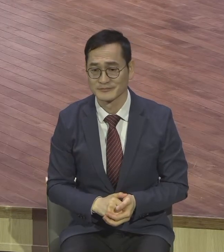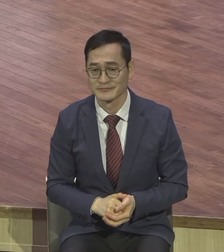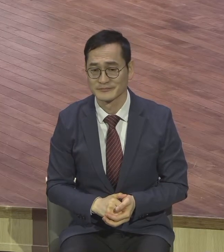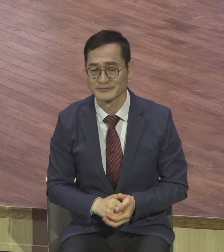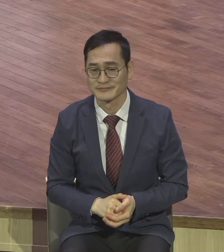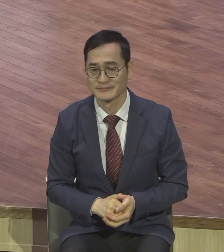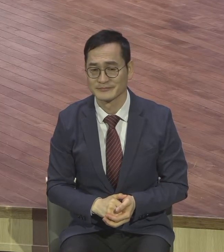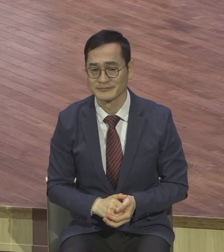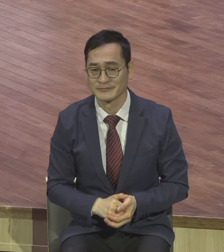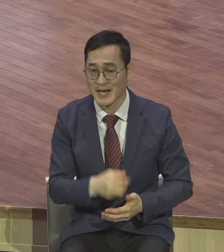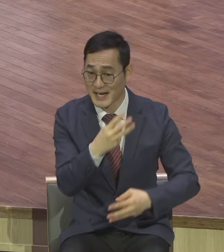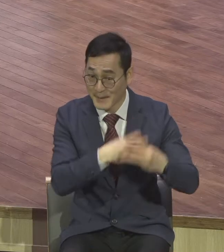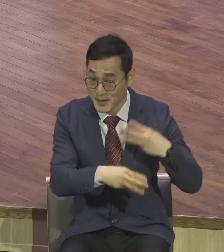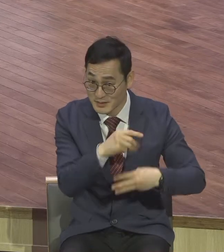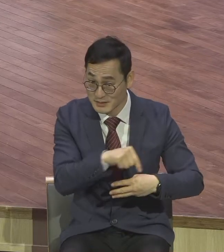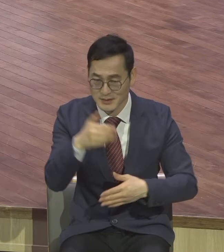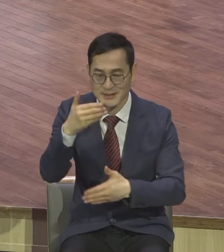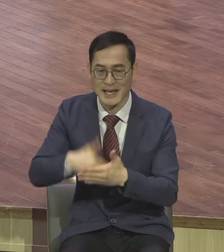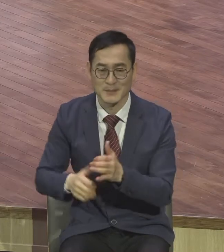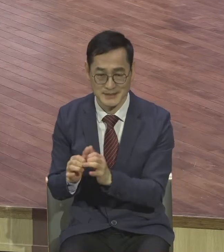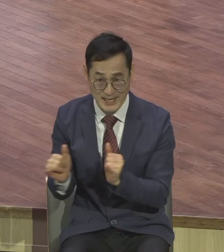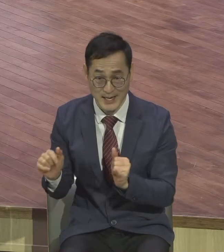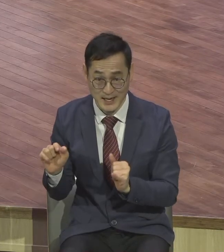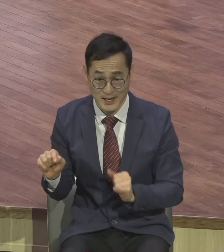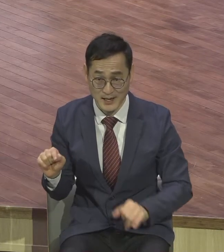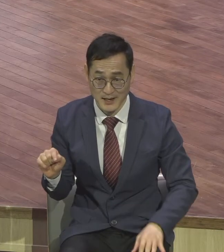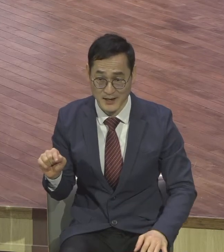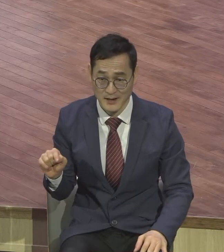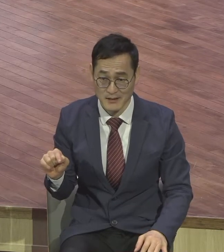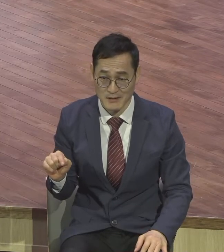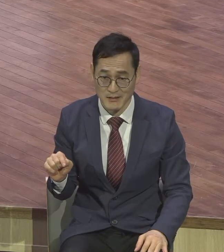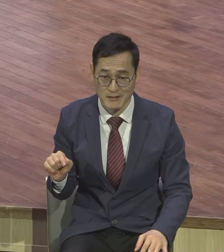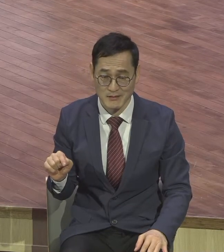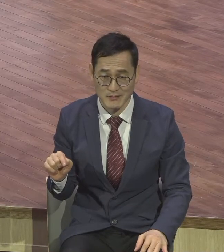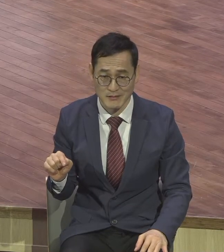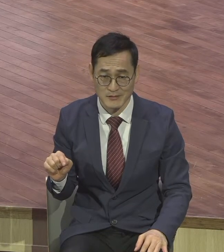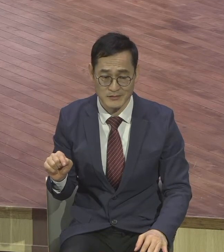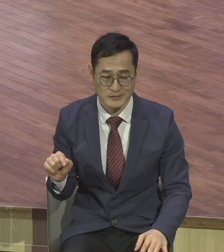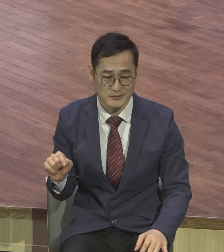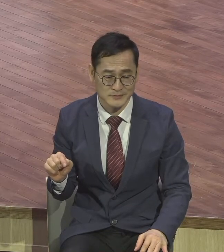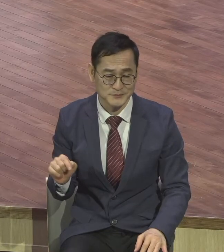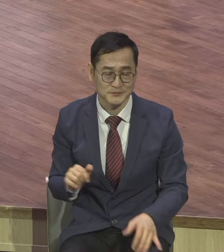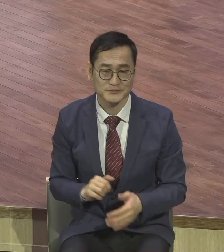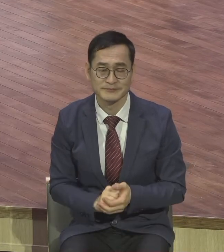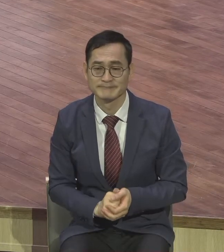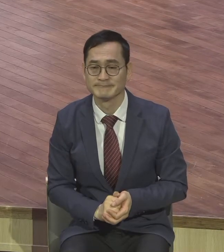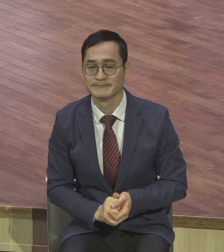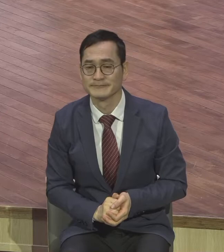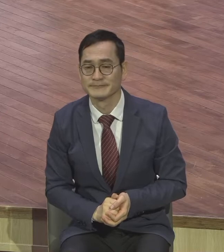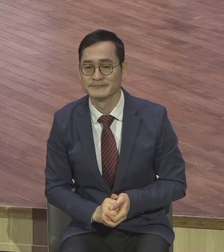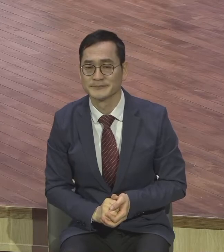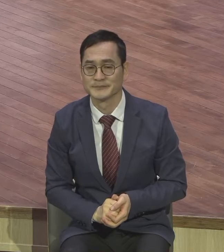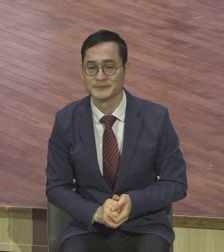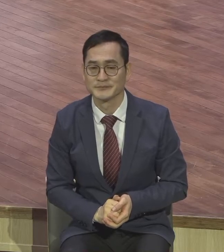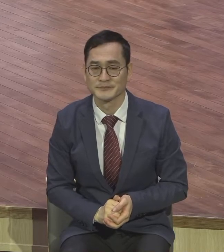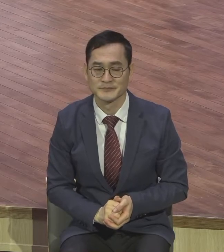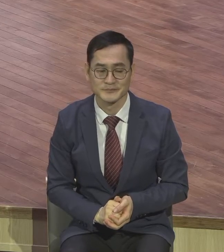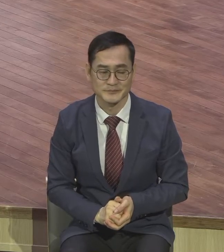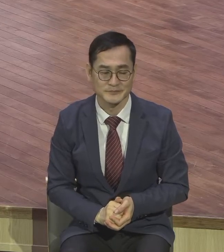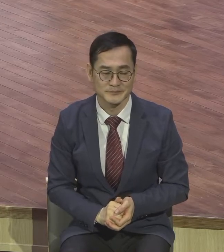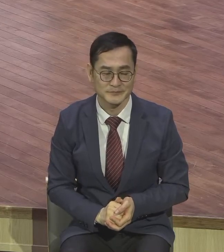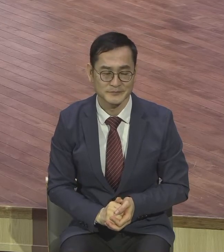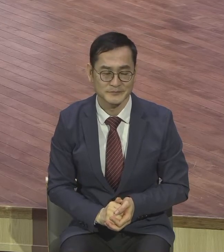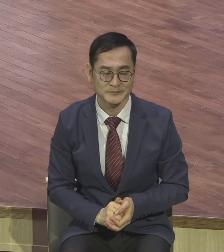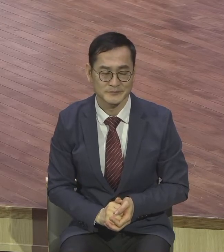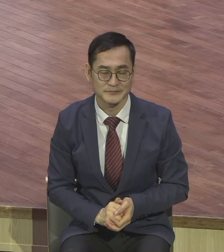말씀이에요. 그 말씀을 영어로 또 그렇게 만들어서 좀 더 각인시키기 위해서 한 방법일